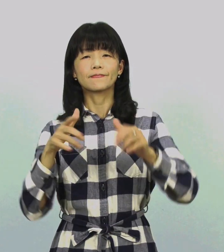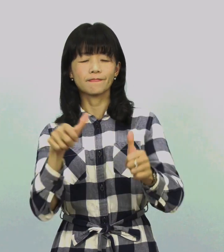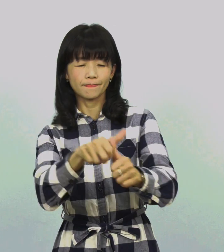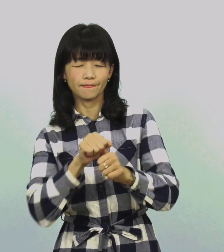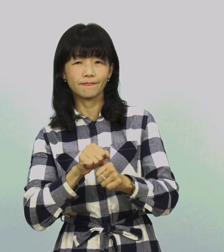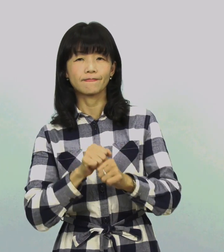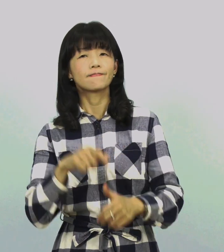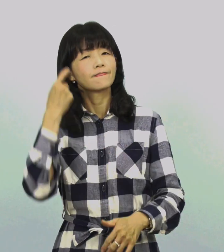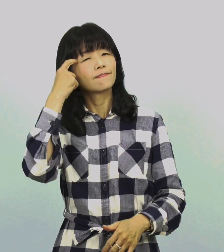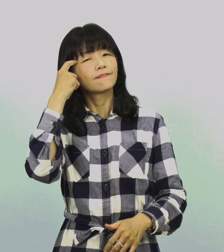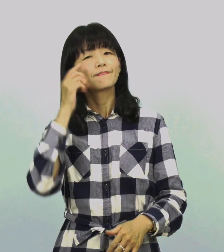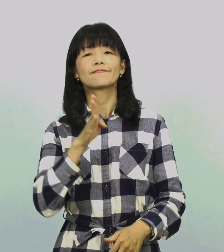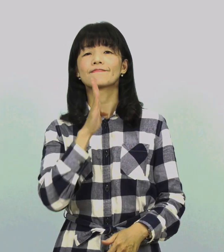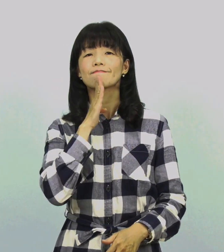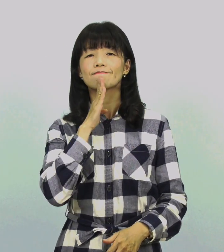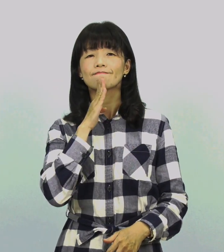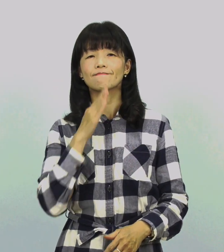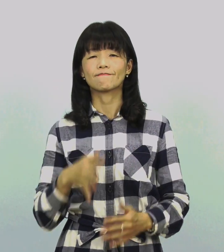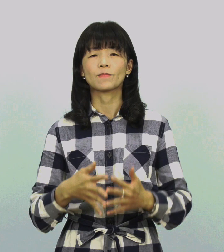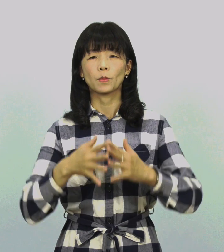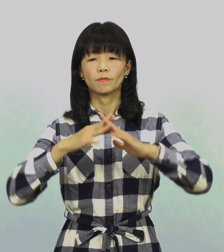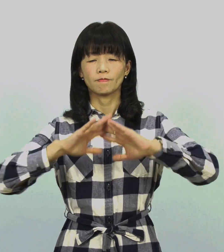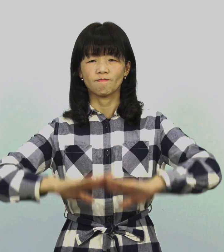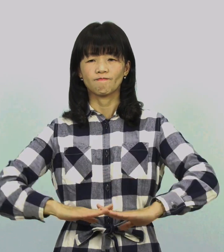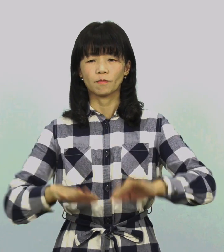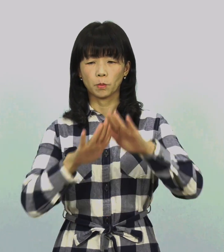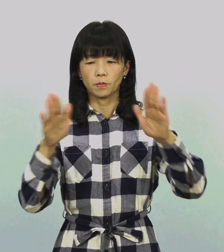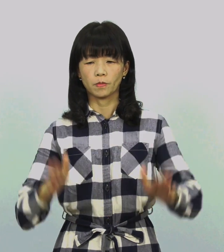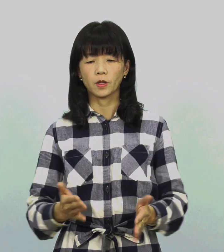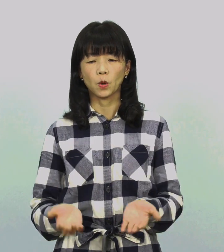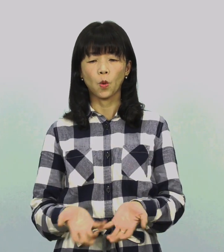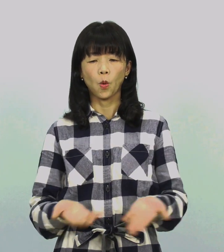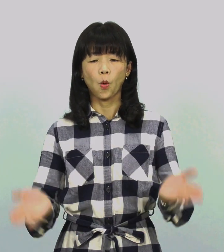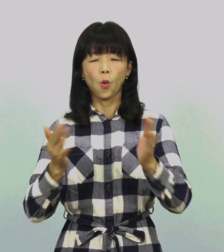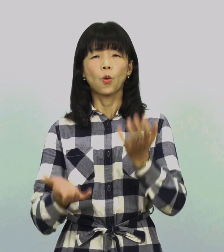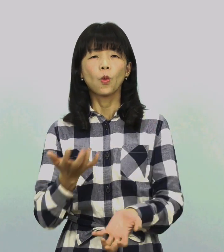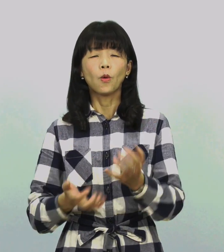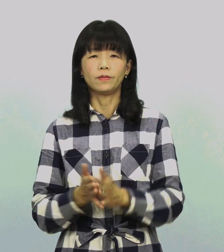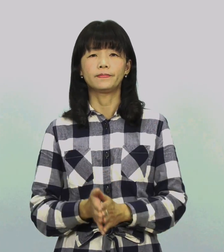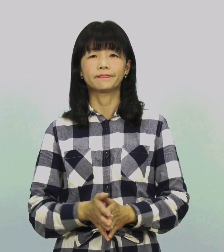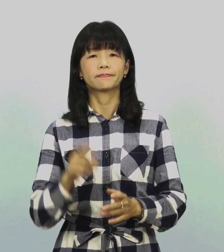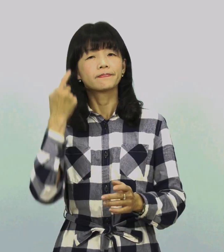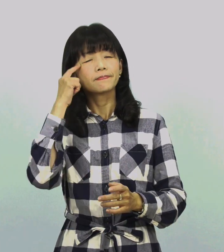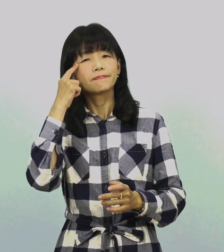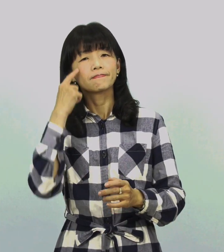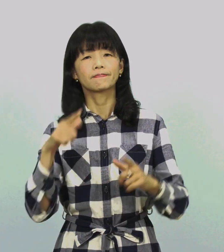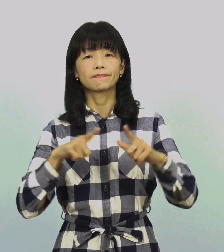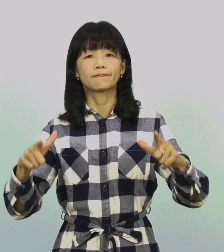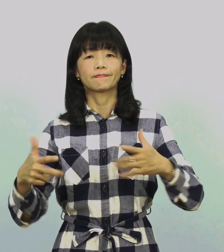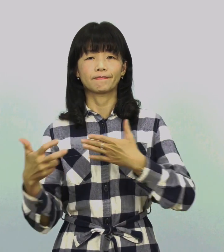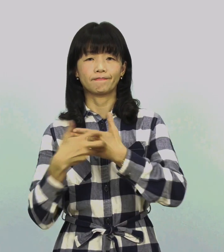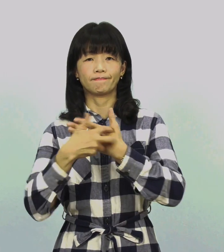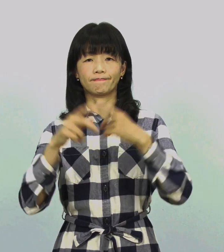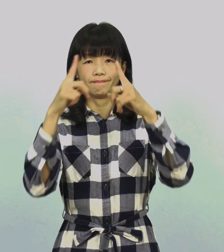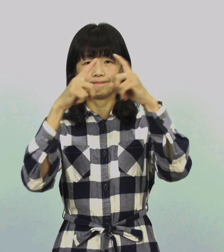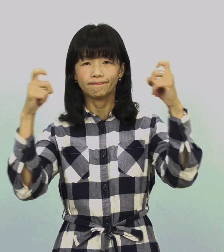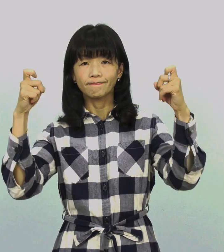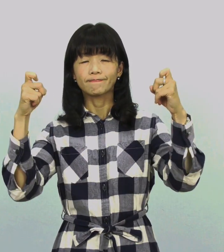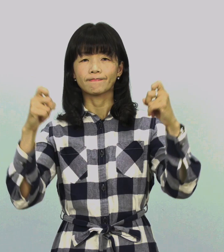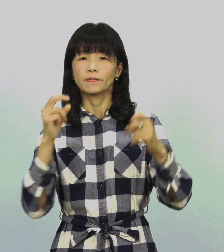亚利以勒意思是祭坛的炉，在这里也是指耶路撒冷大卫城特别的